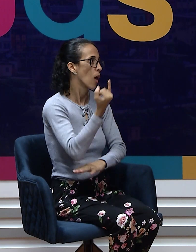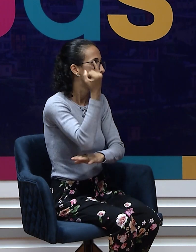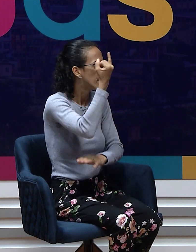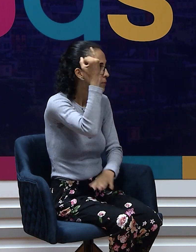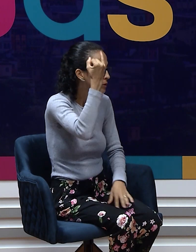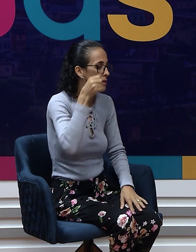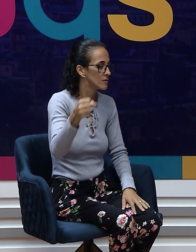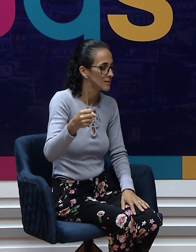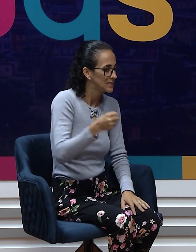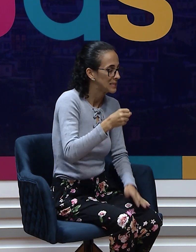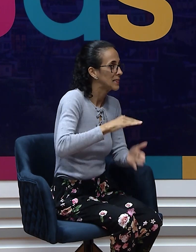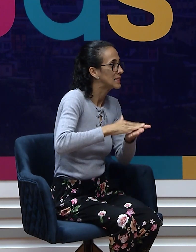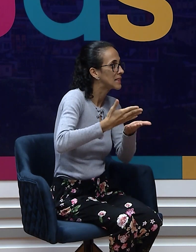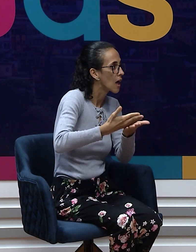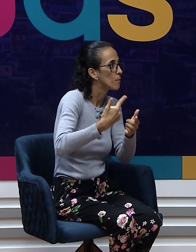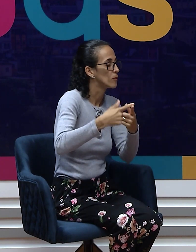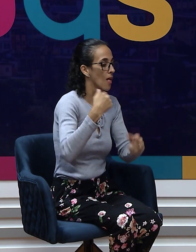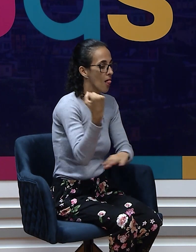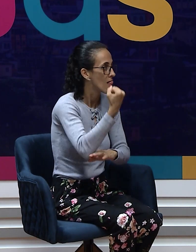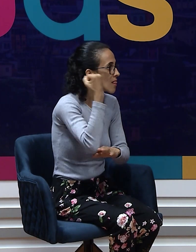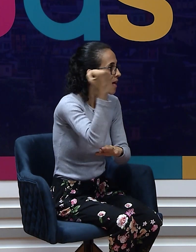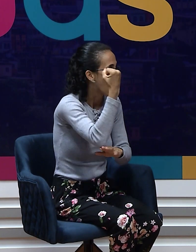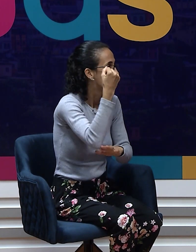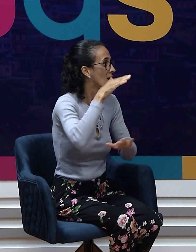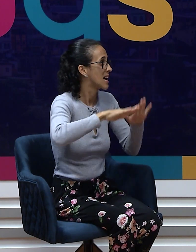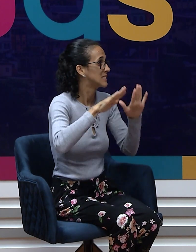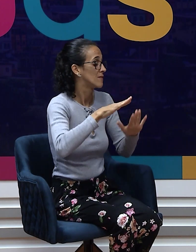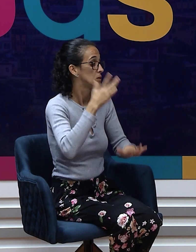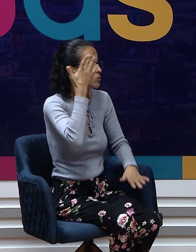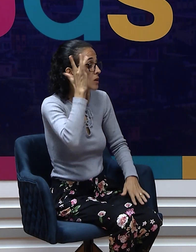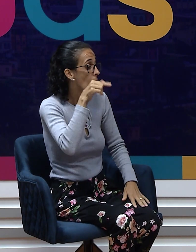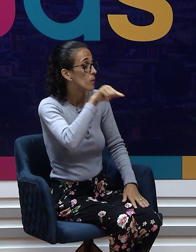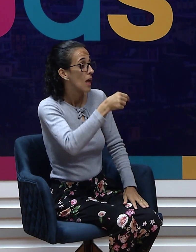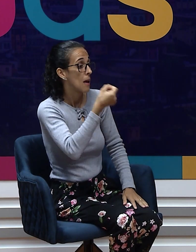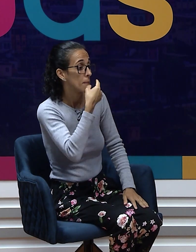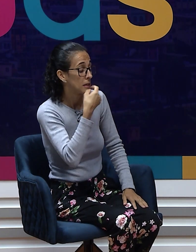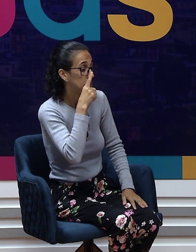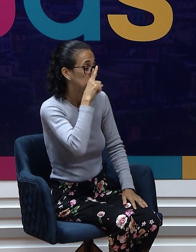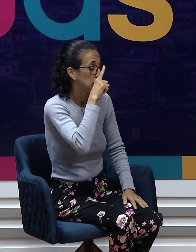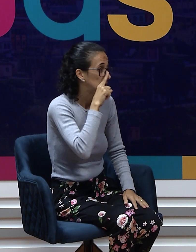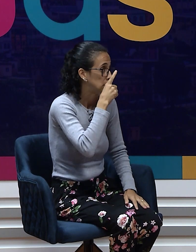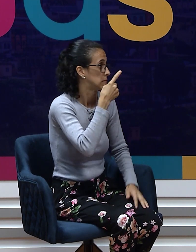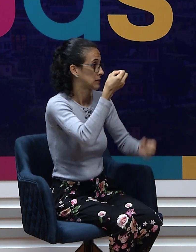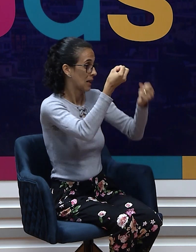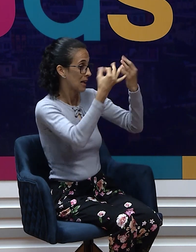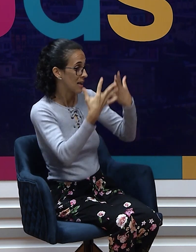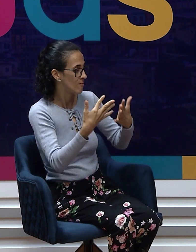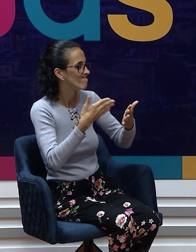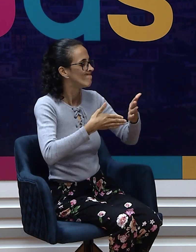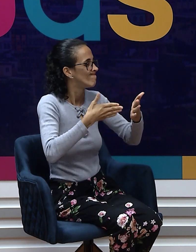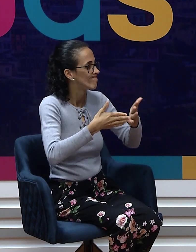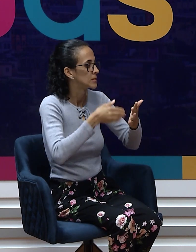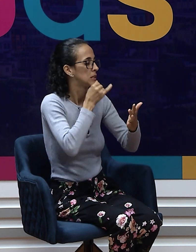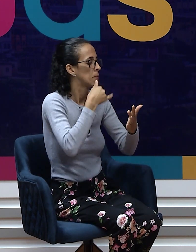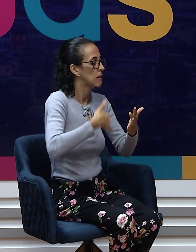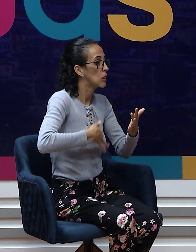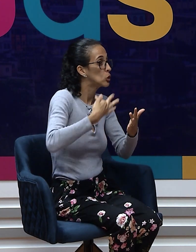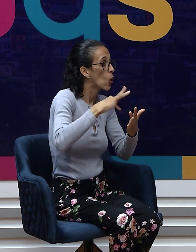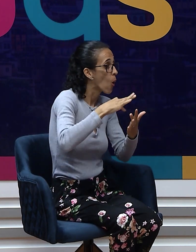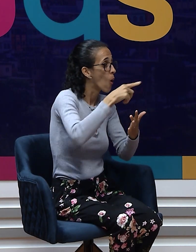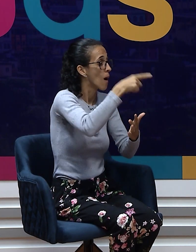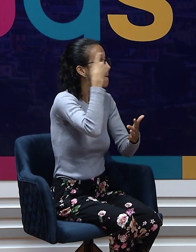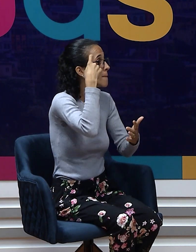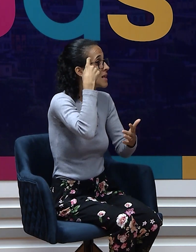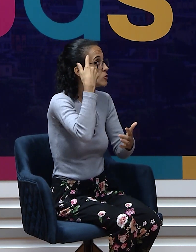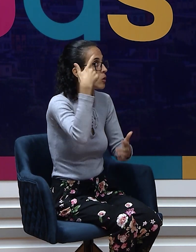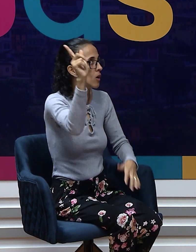No hospital não, gente, é muito complicado. É necessário um intérprete de Libras. Às vezes é uma situação grave, um remédio que precisa